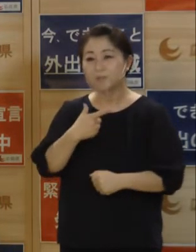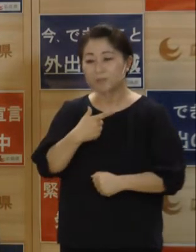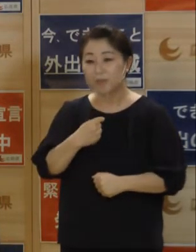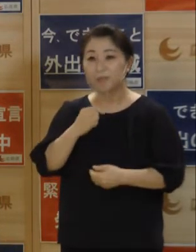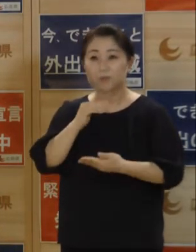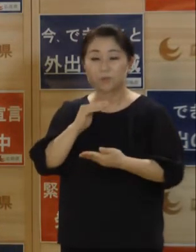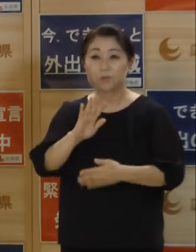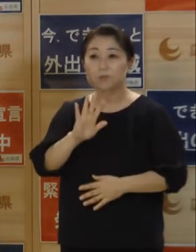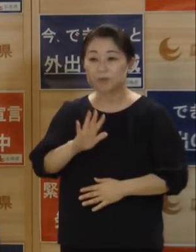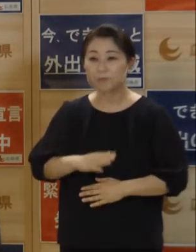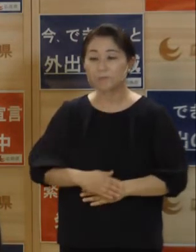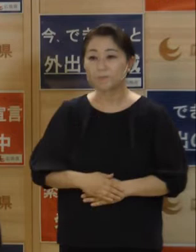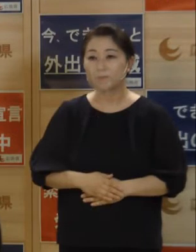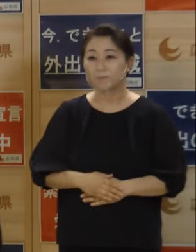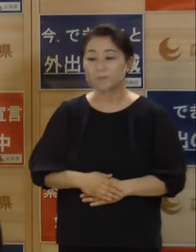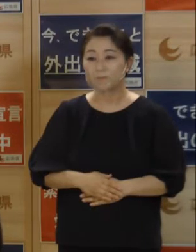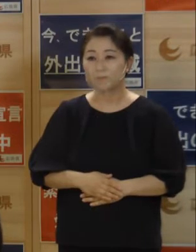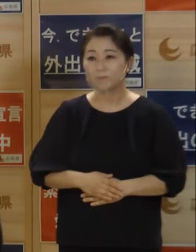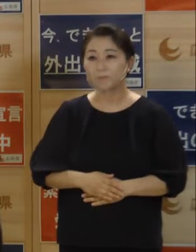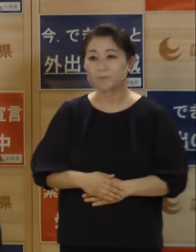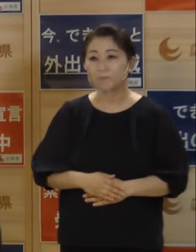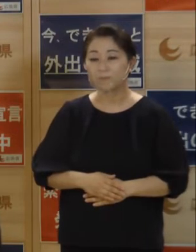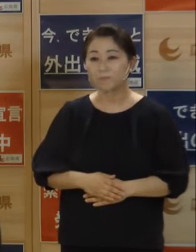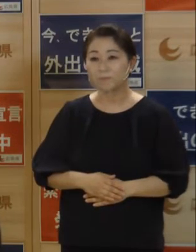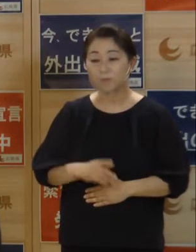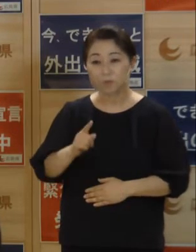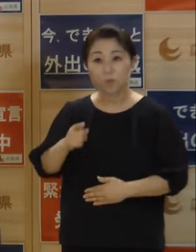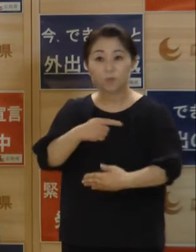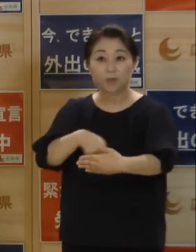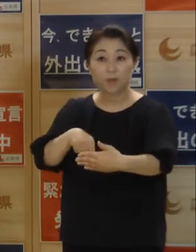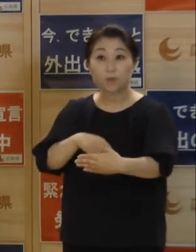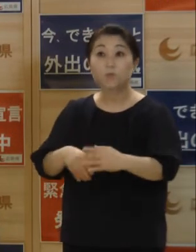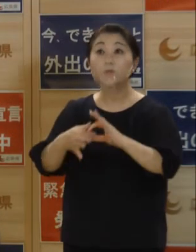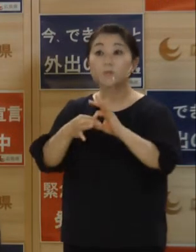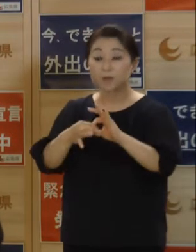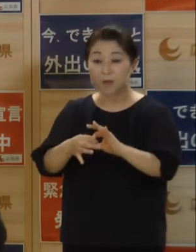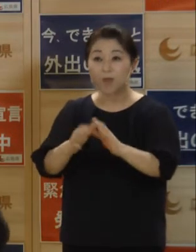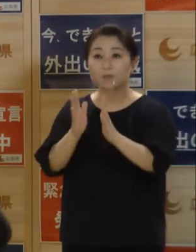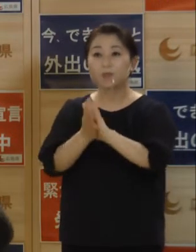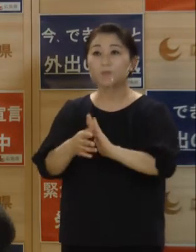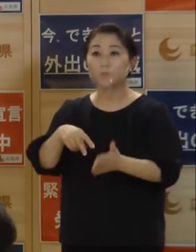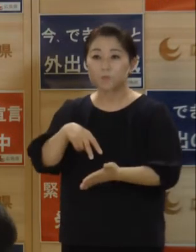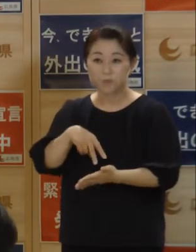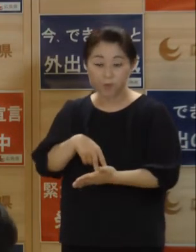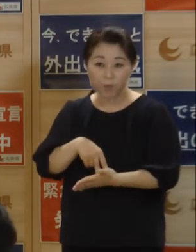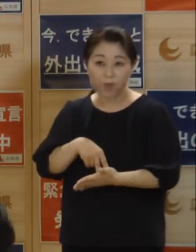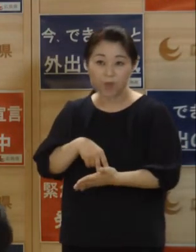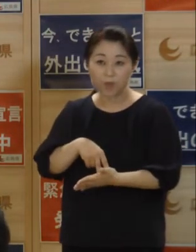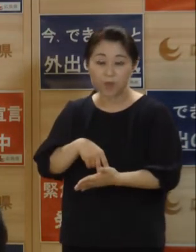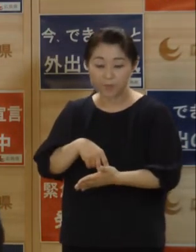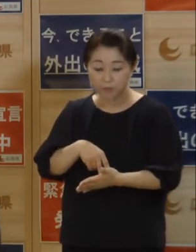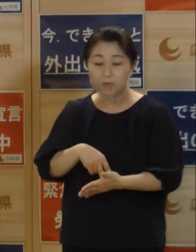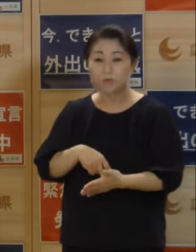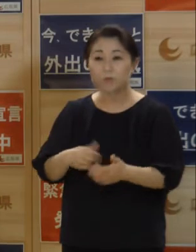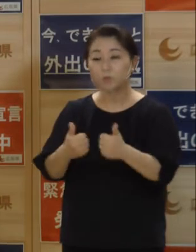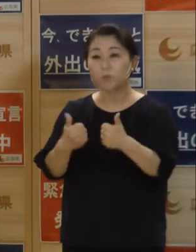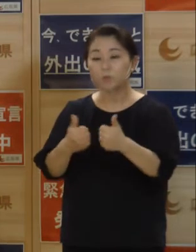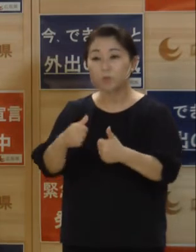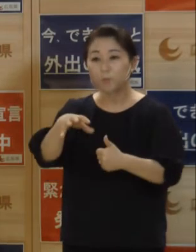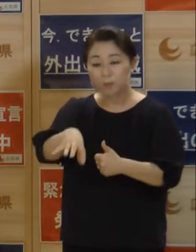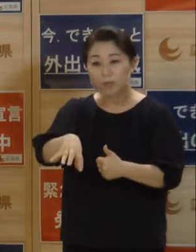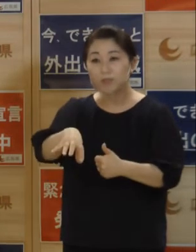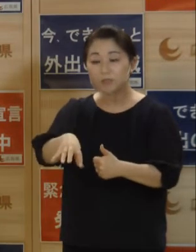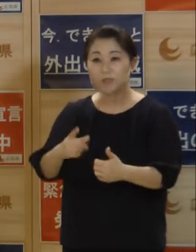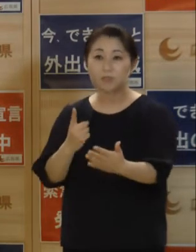でありました。あのそういう内容でありますので、まあ、県としてはあの、まあ、協議の場に参加を